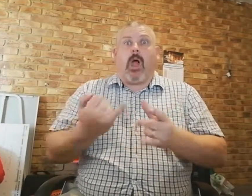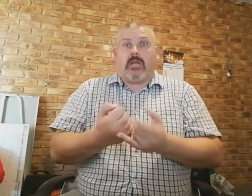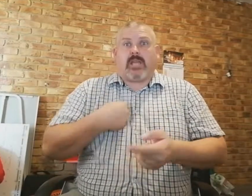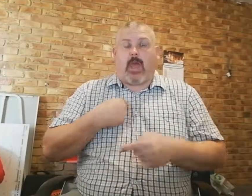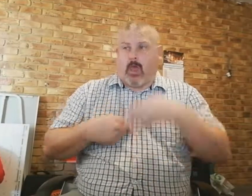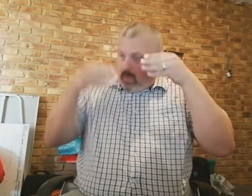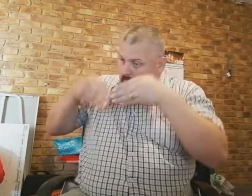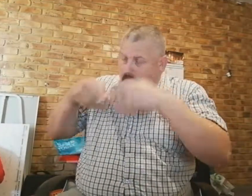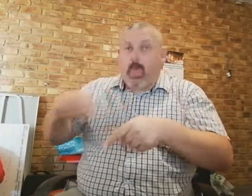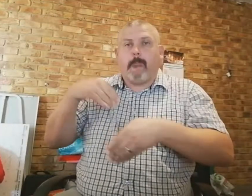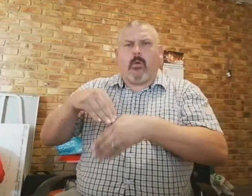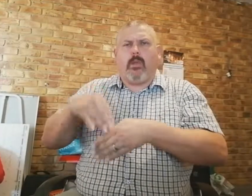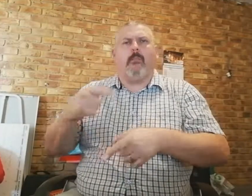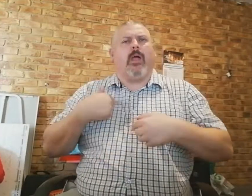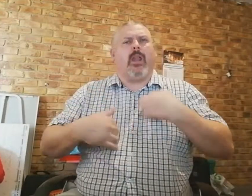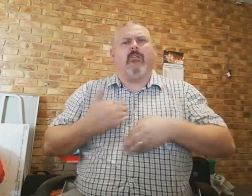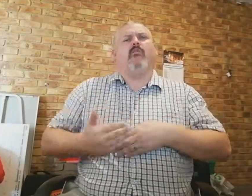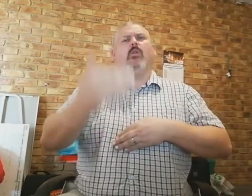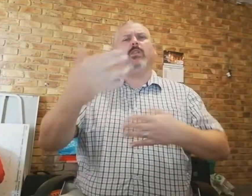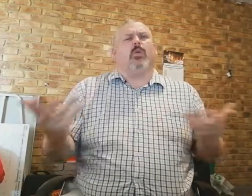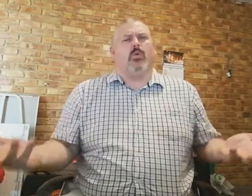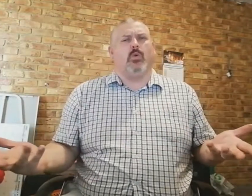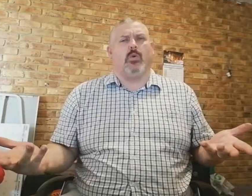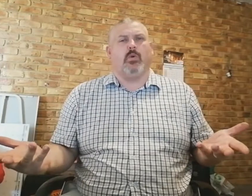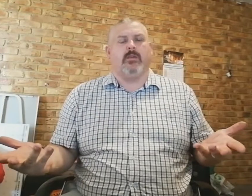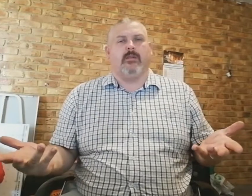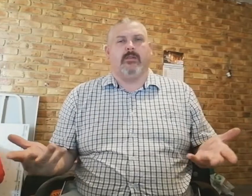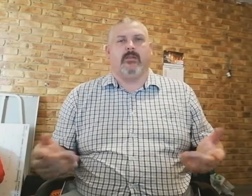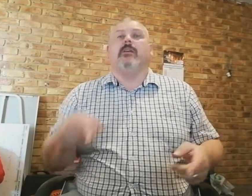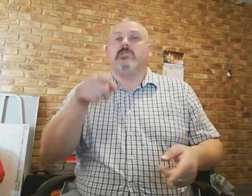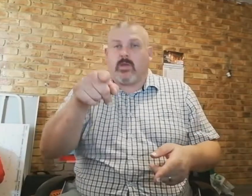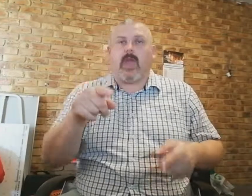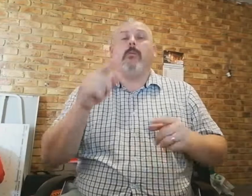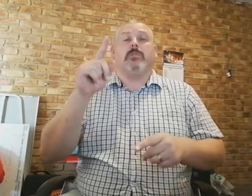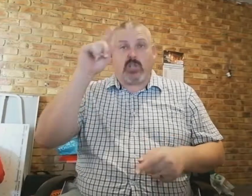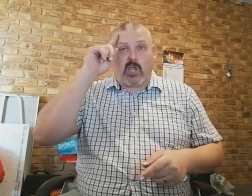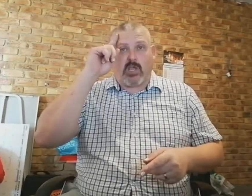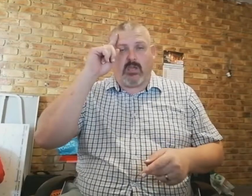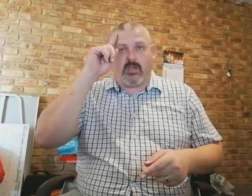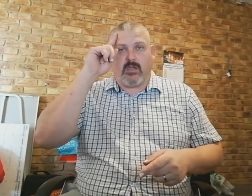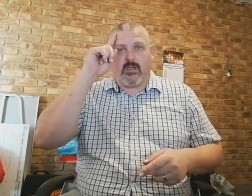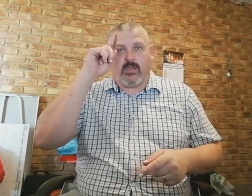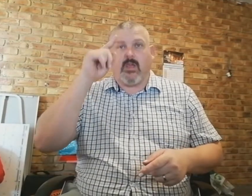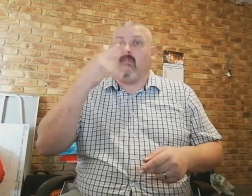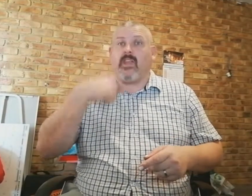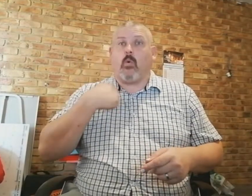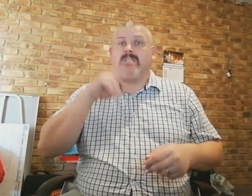as ek probleem voer te roe, so jy moet besluit. van ons